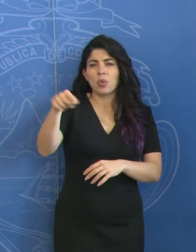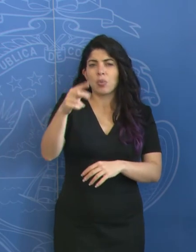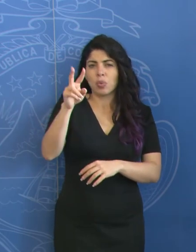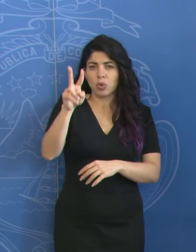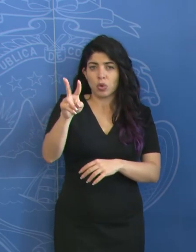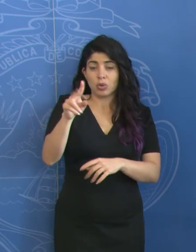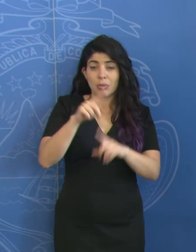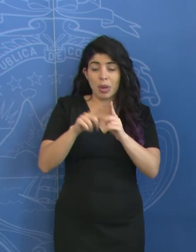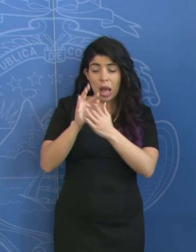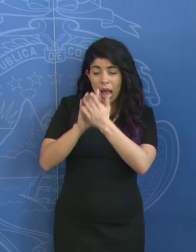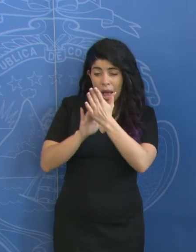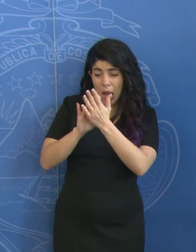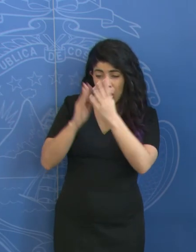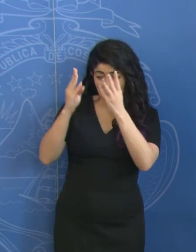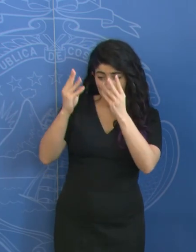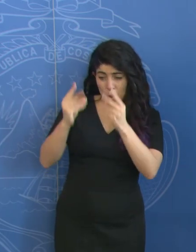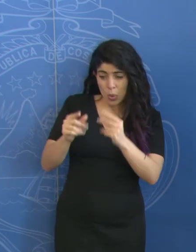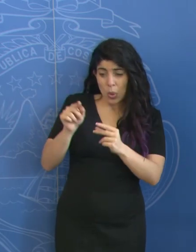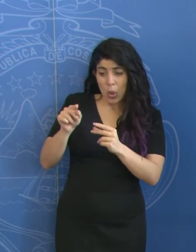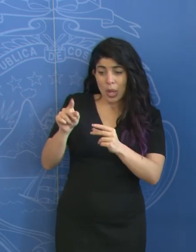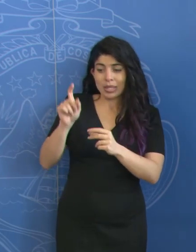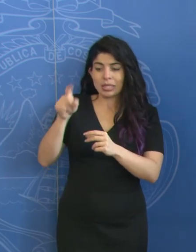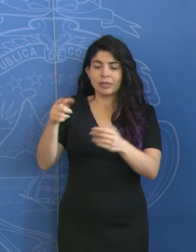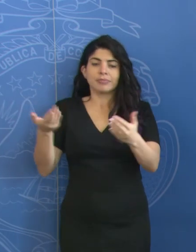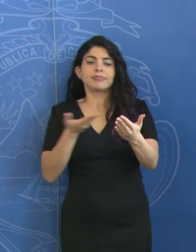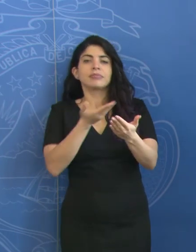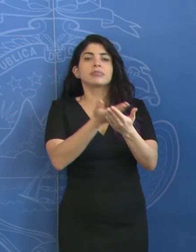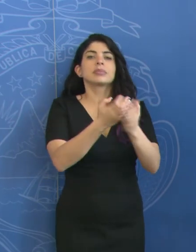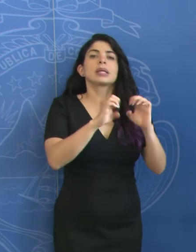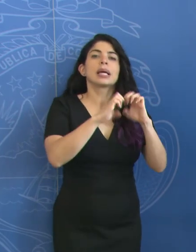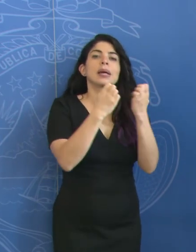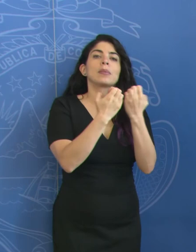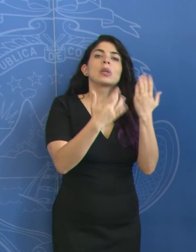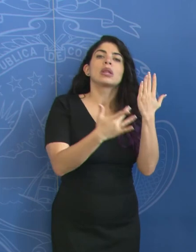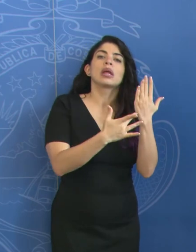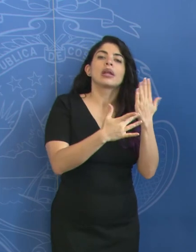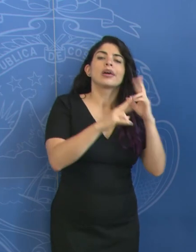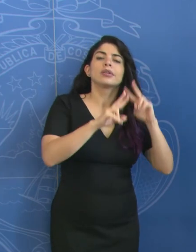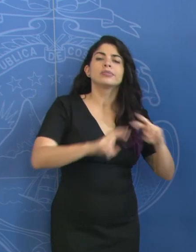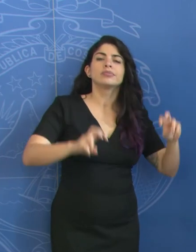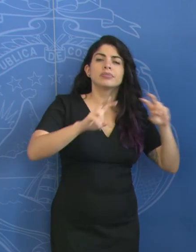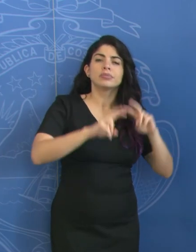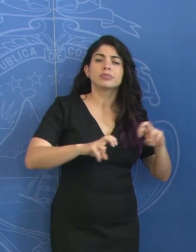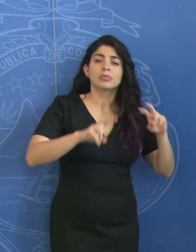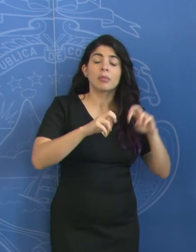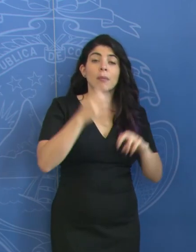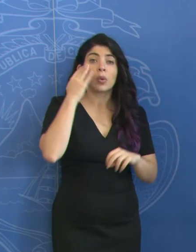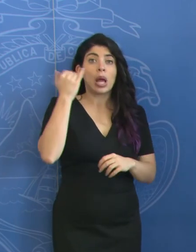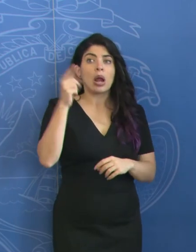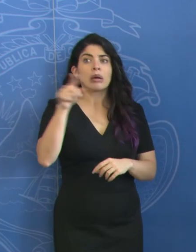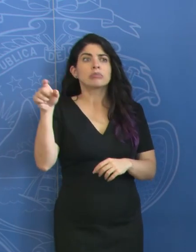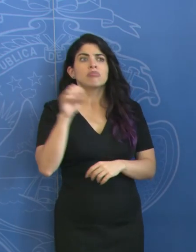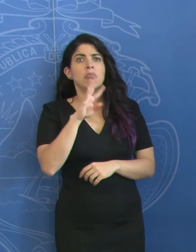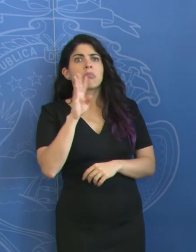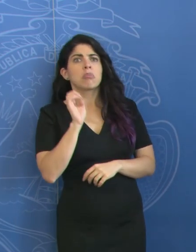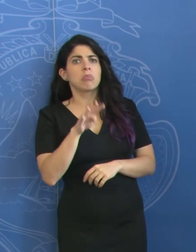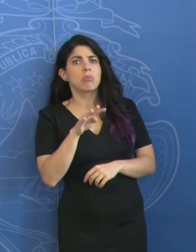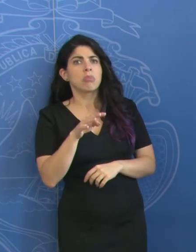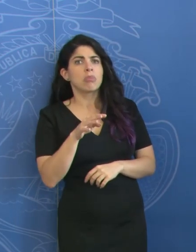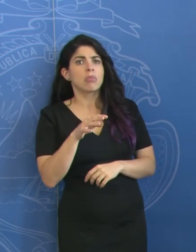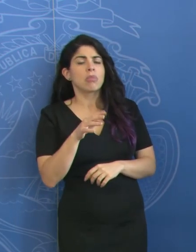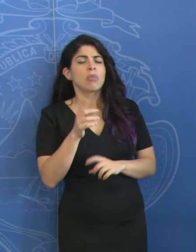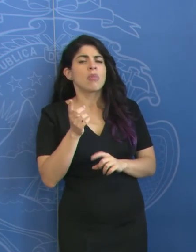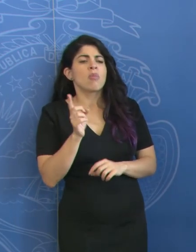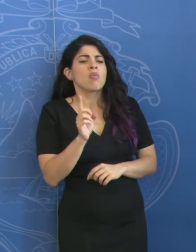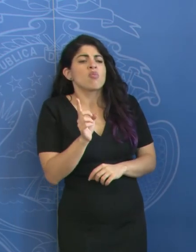estimaciones son las que pasan a ser analizadas por el equipo técnico, porque efectivamente la gran pregunta que debemos tener es